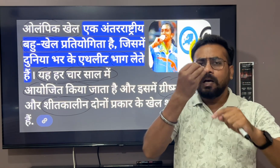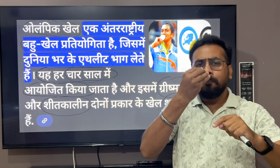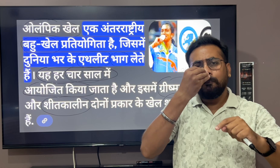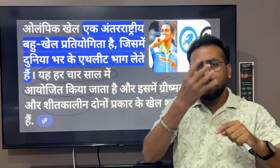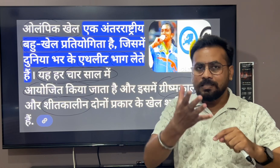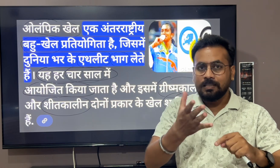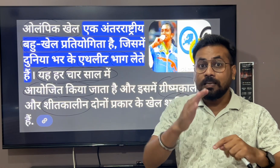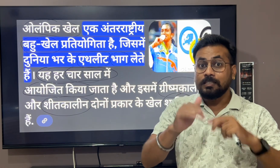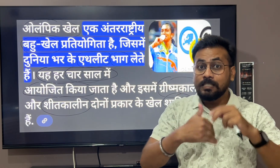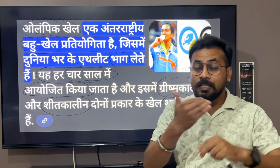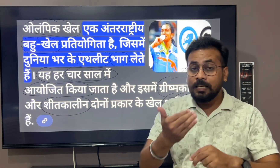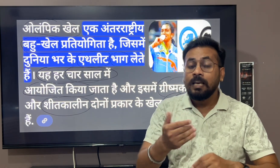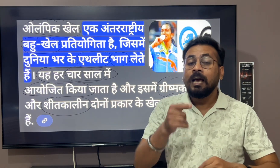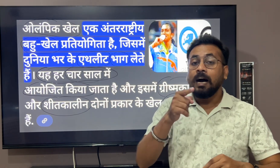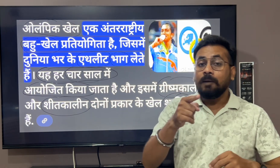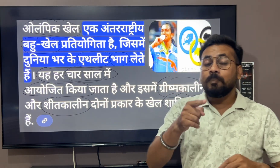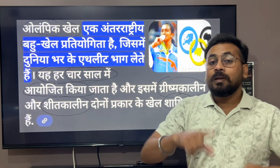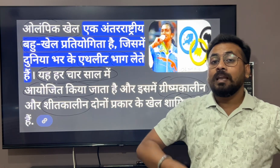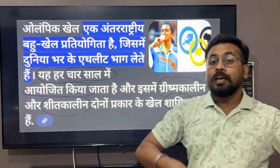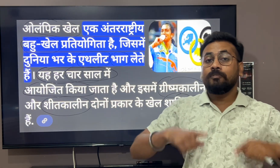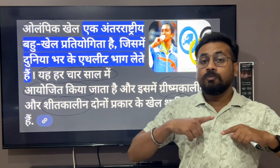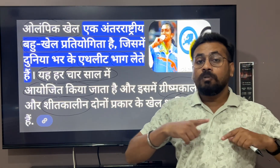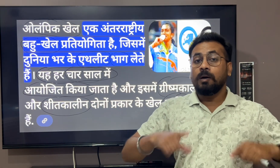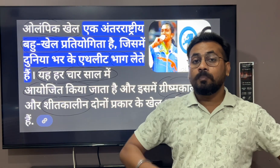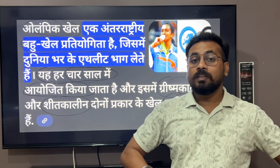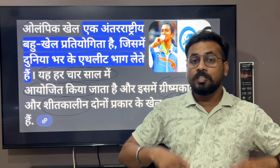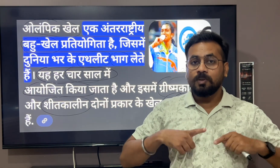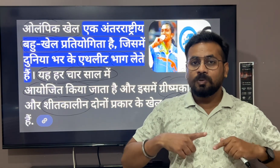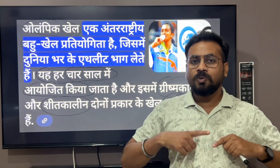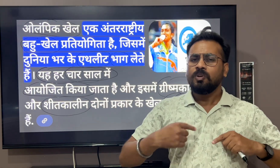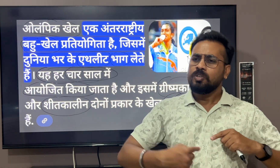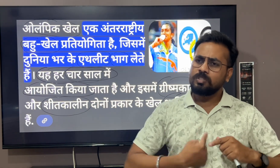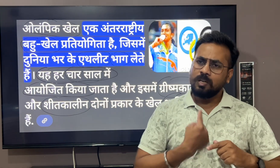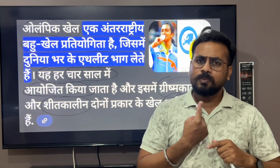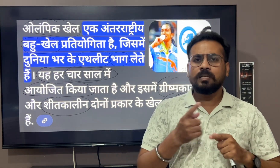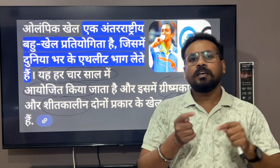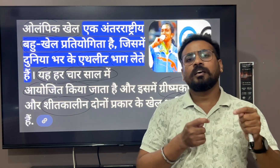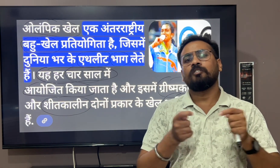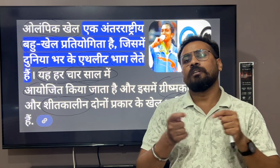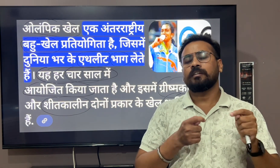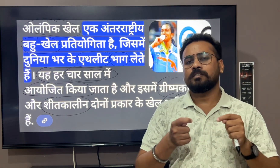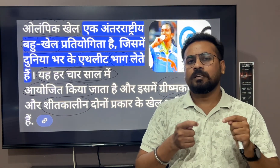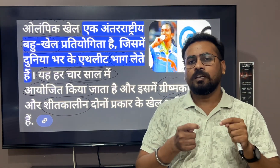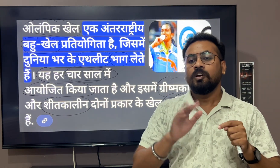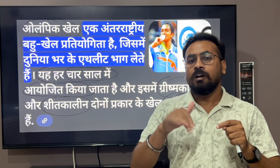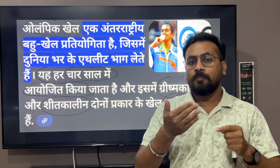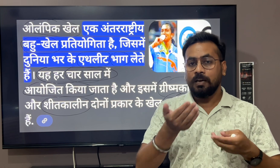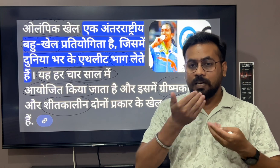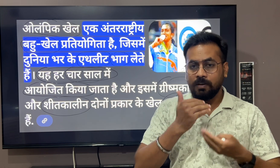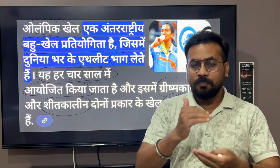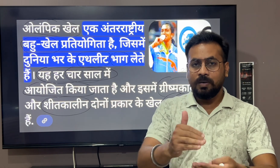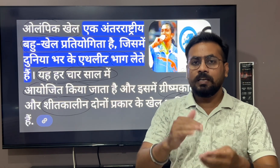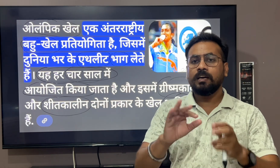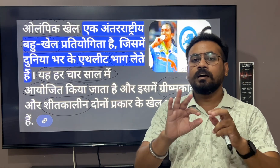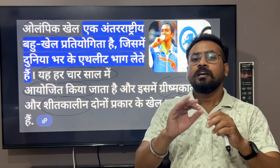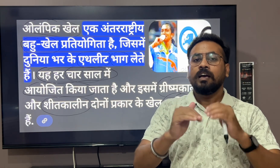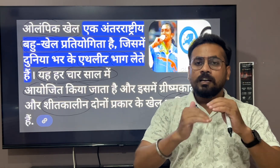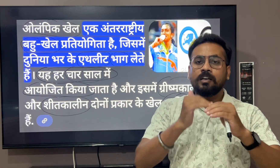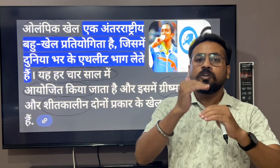पा सकते हैं, जिससे कि आप अपने लाइफ को, आप अपने जीवन को सेल्फ से रेगुलेट कर सकें, आपके आने वाली पीढ़ियाँ है ना ग्रो